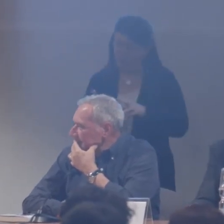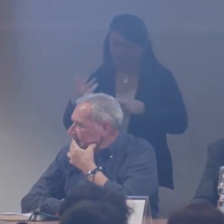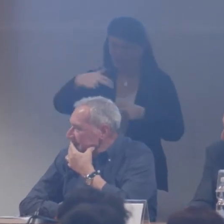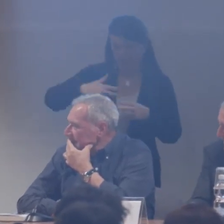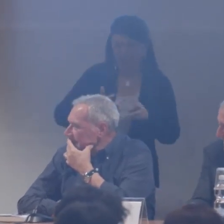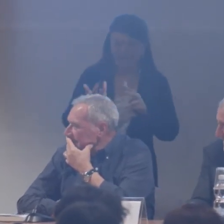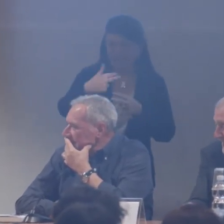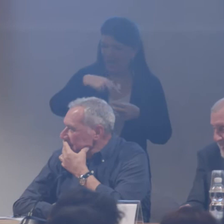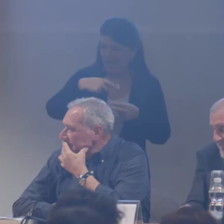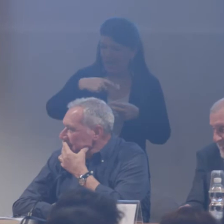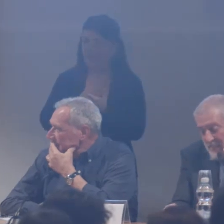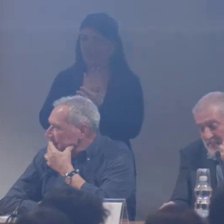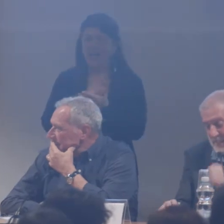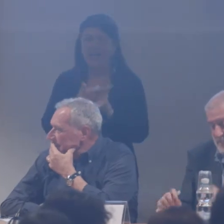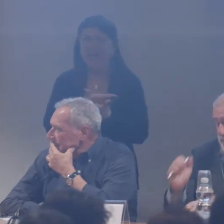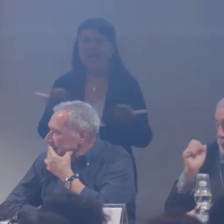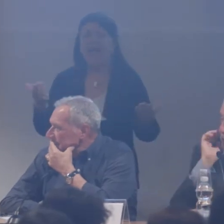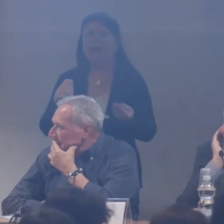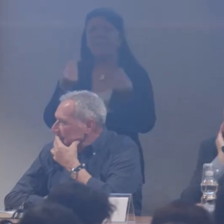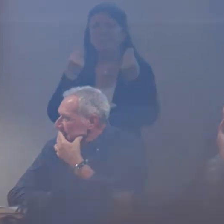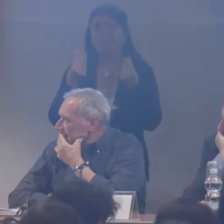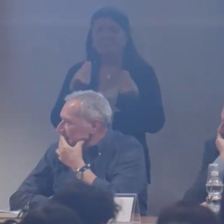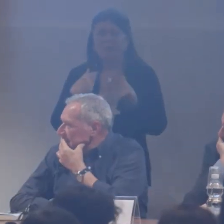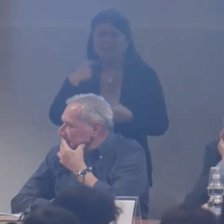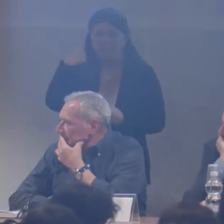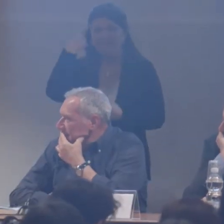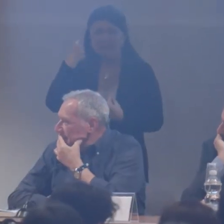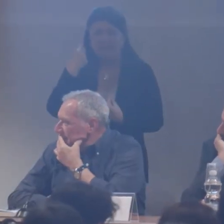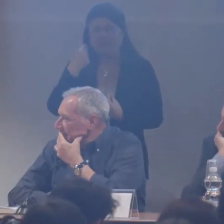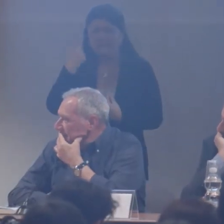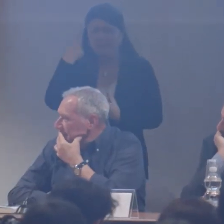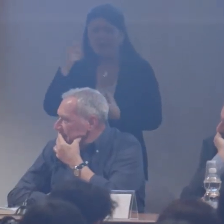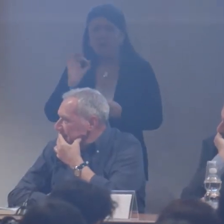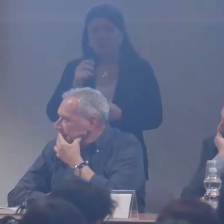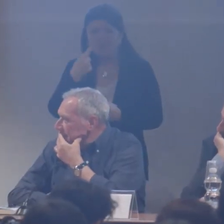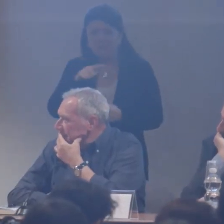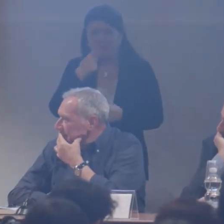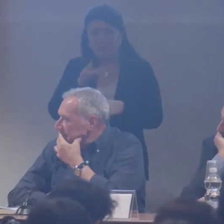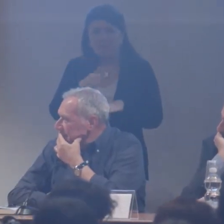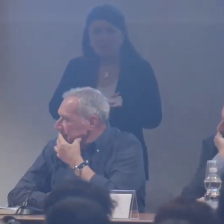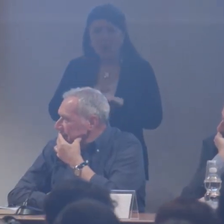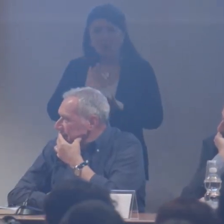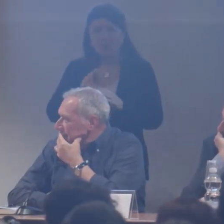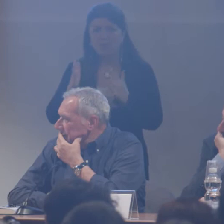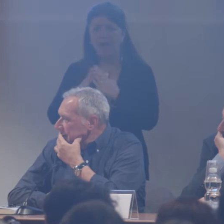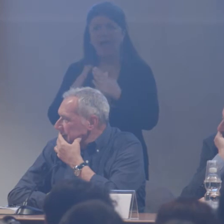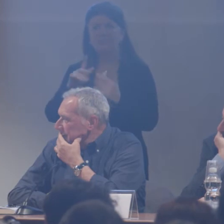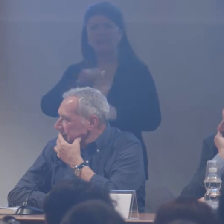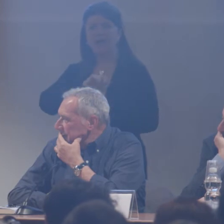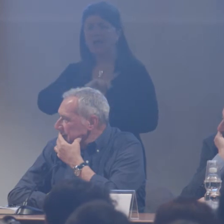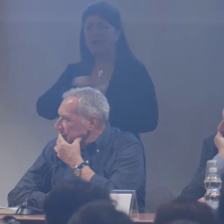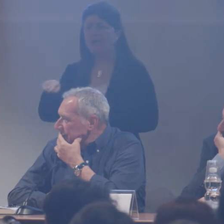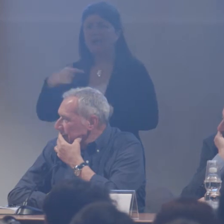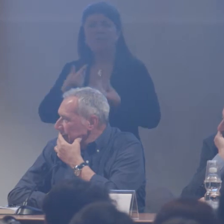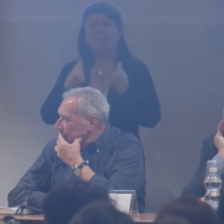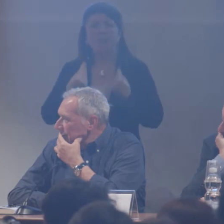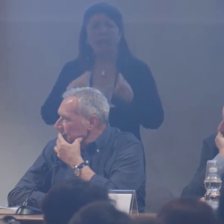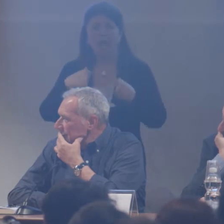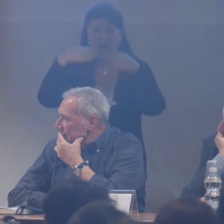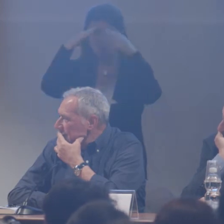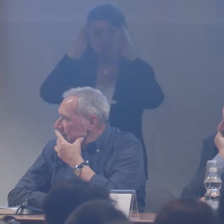ritagliavo. Ma che mi fosse venuto in mente che quel morto era a casa mia, no? Che la suora mi avesse mai detto, ma